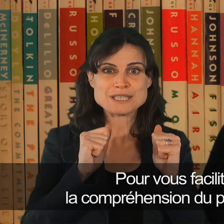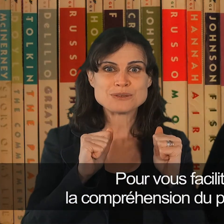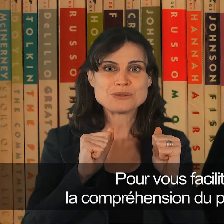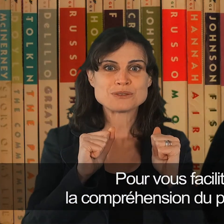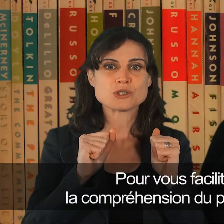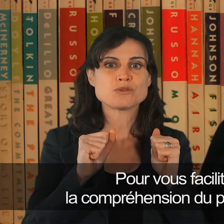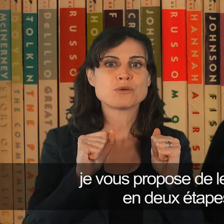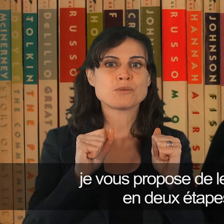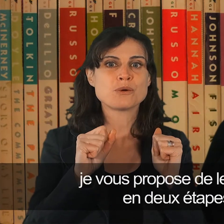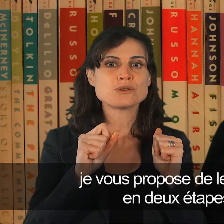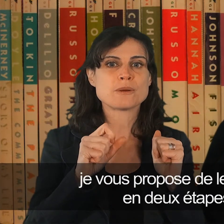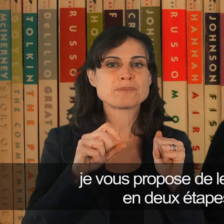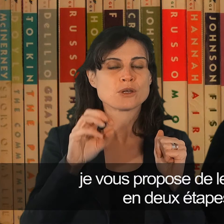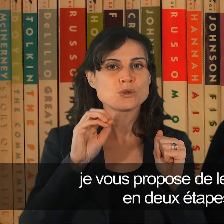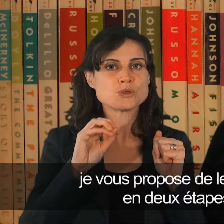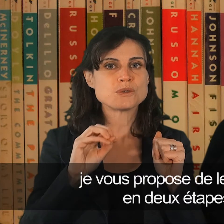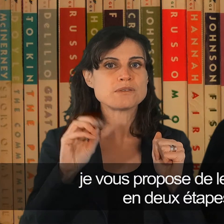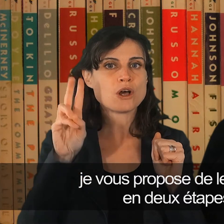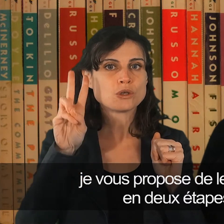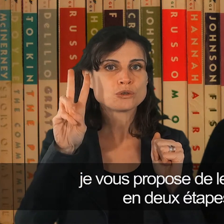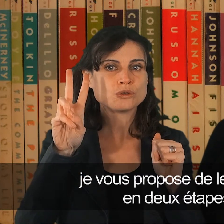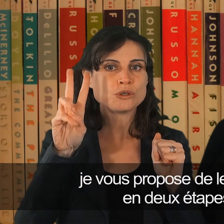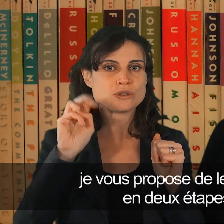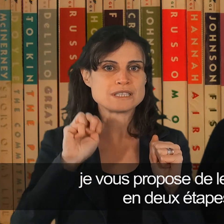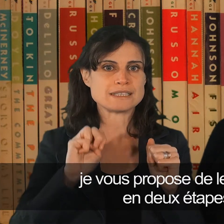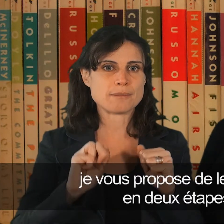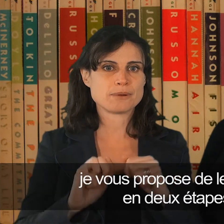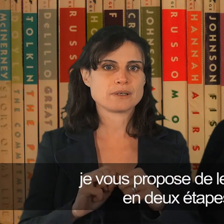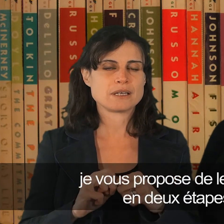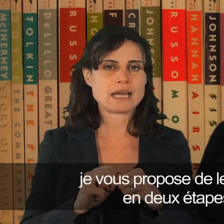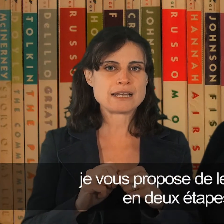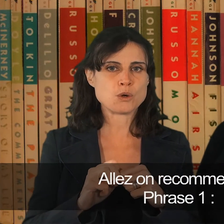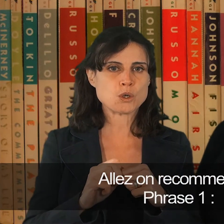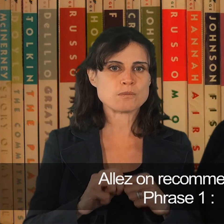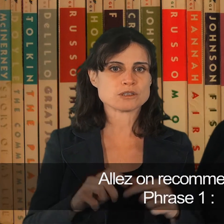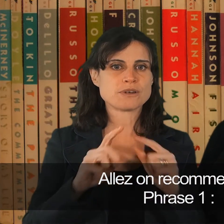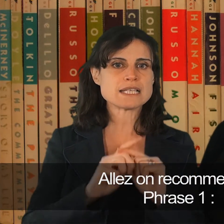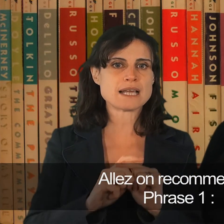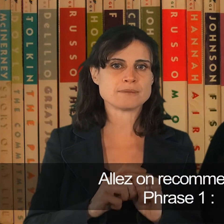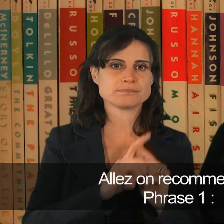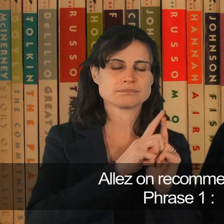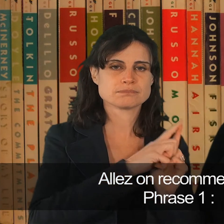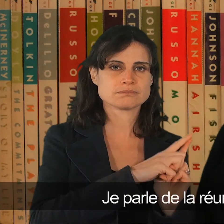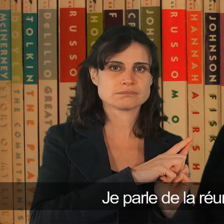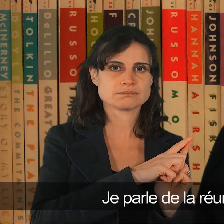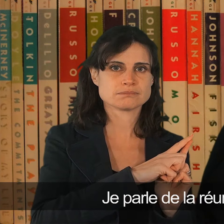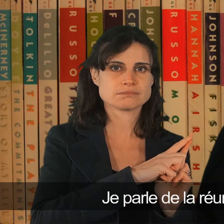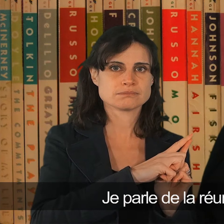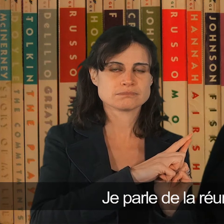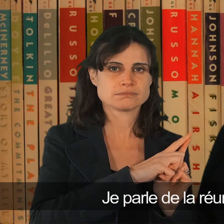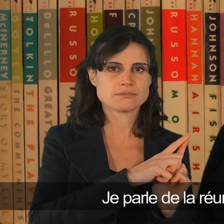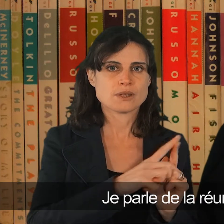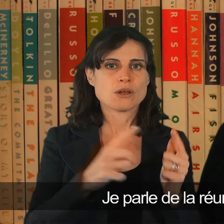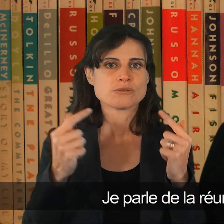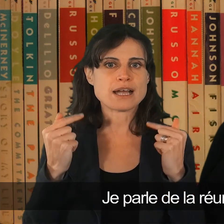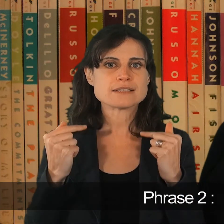du processus, je vous propose de le suivre en deux étapes. Allez, on recommence. Phrase 1. Je parle de